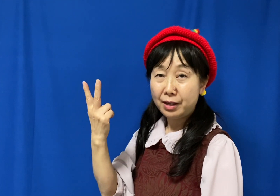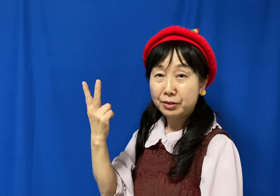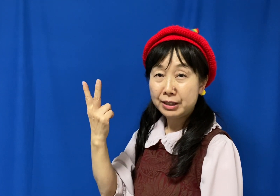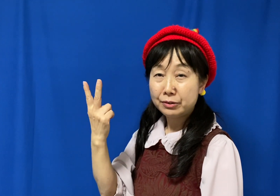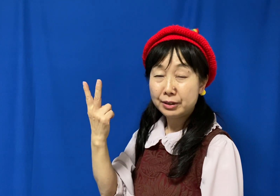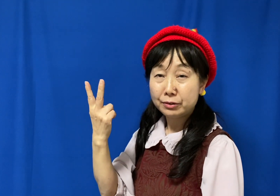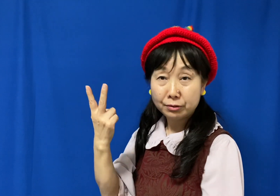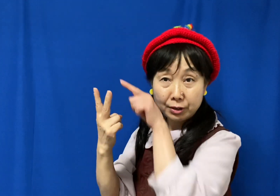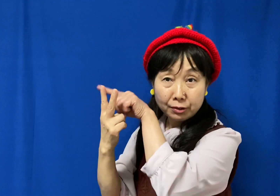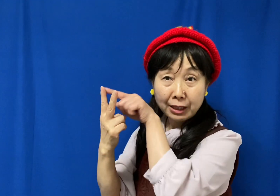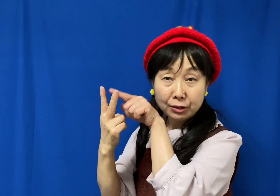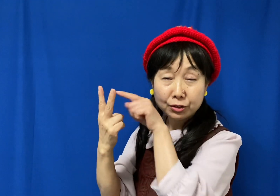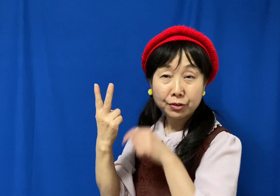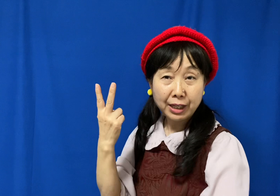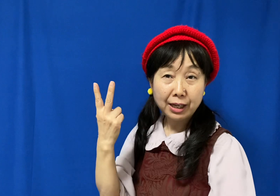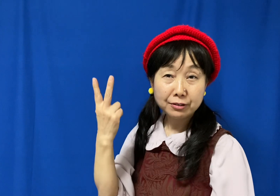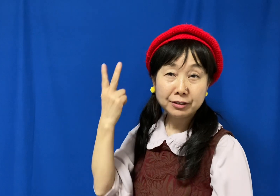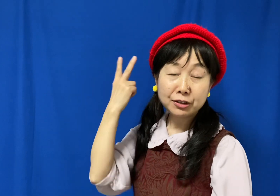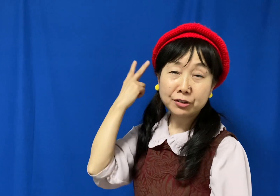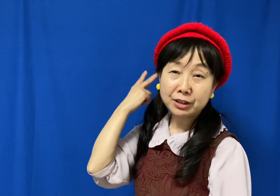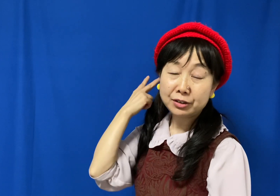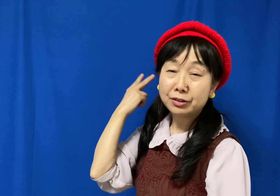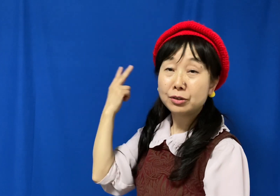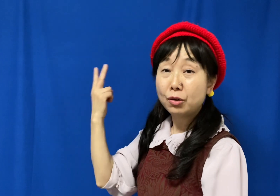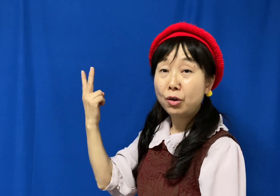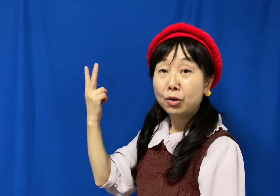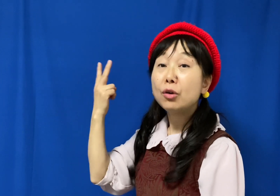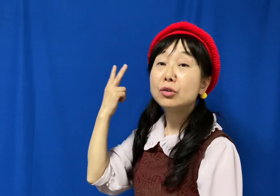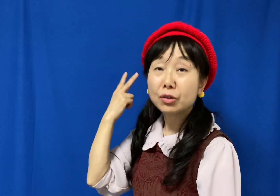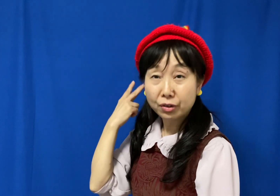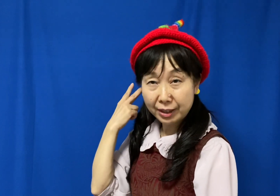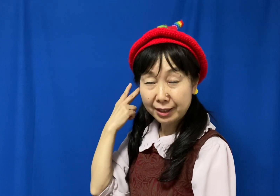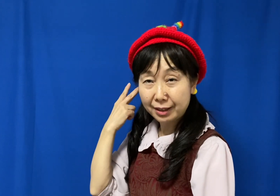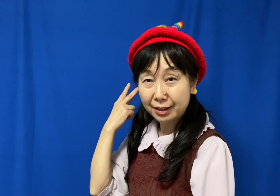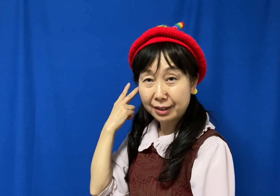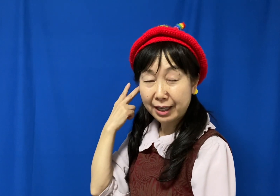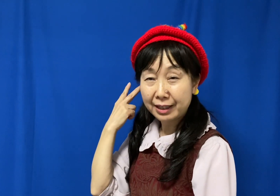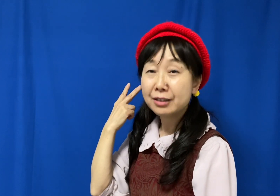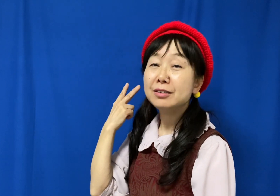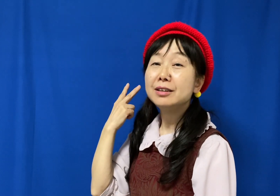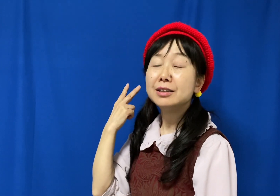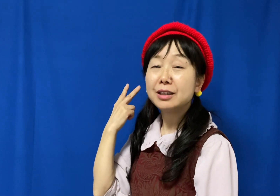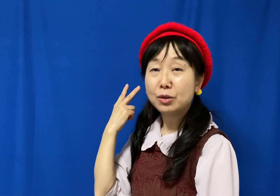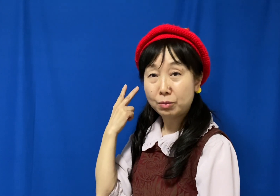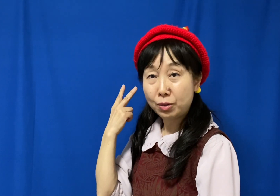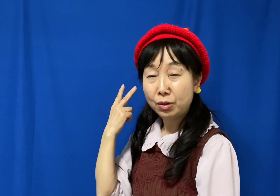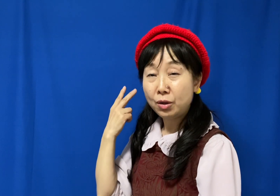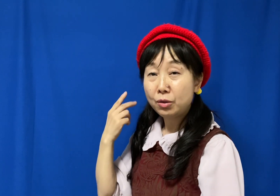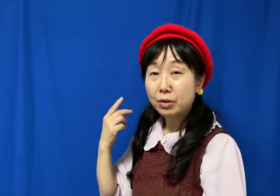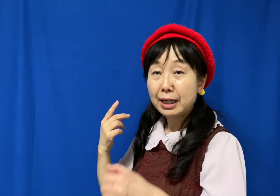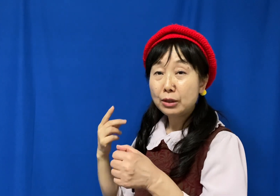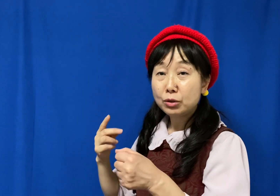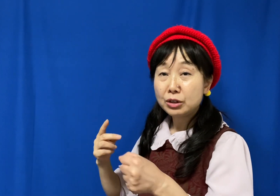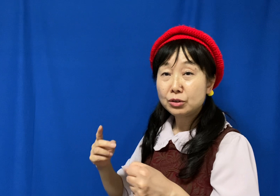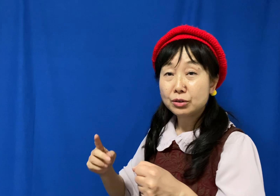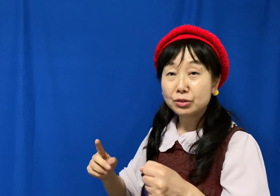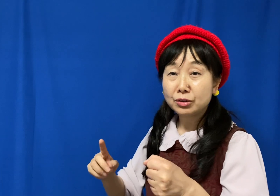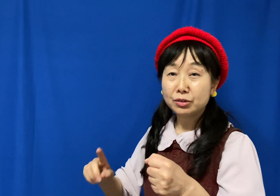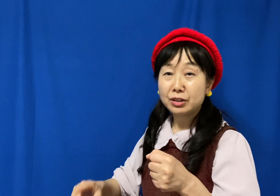ね、2つをね後ろにすると一昨日ってなるんですけども、これが年を作るときは